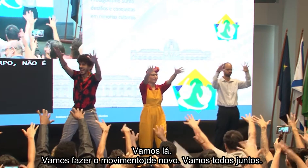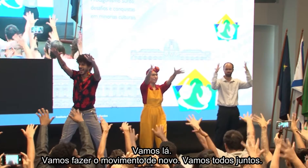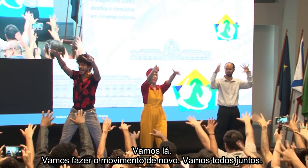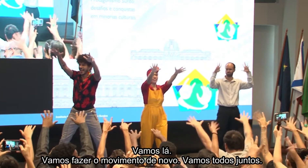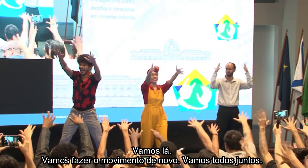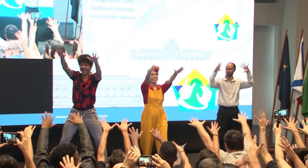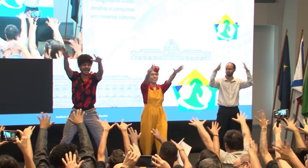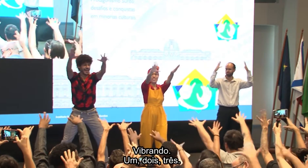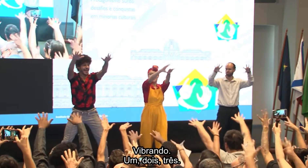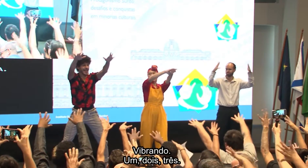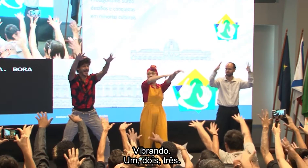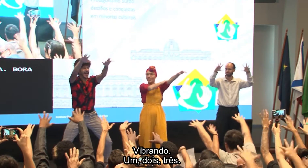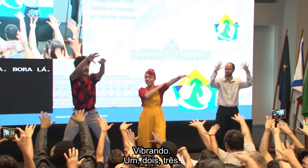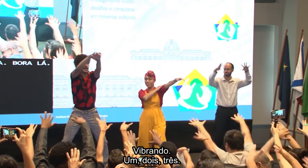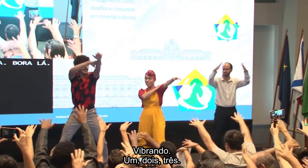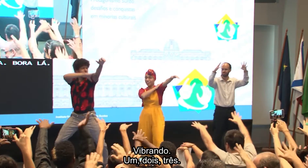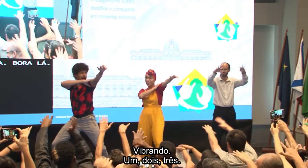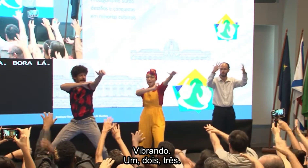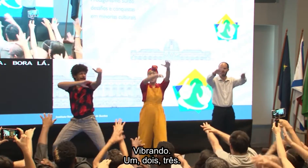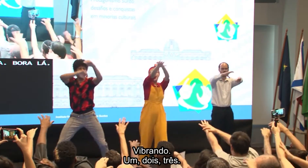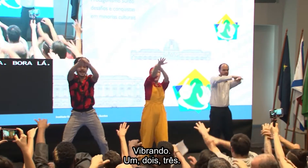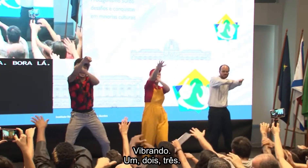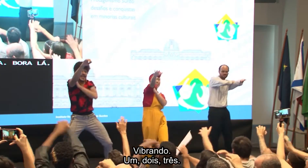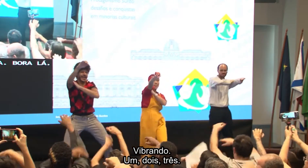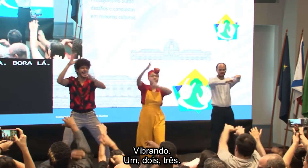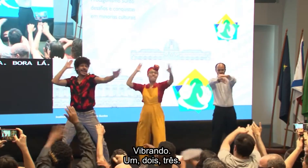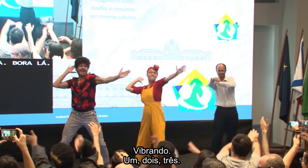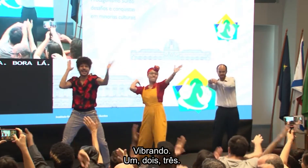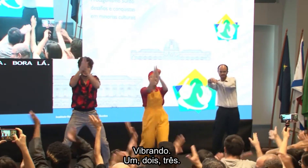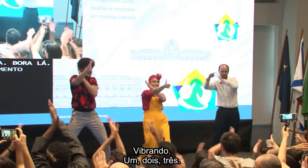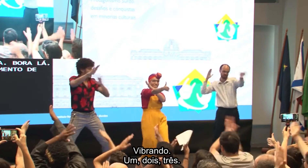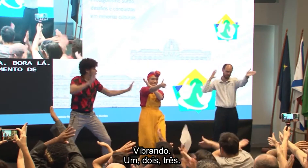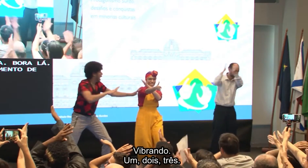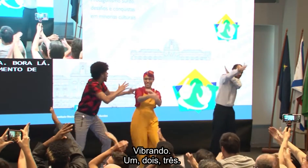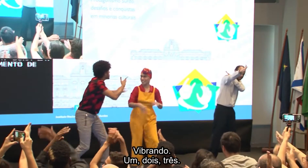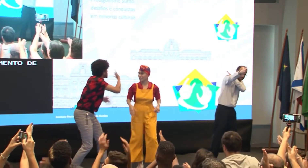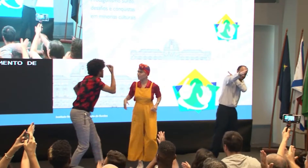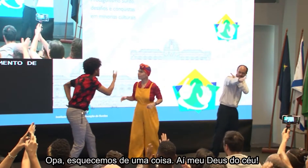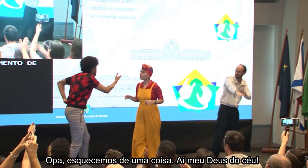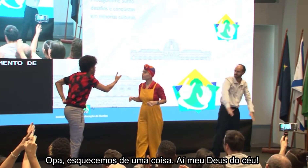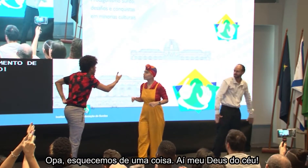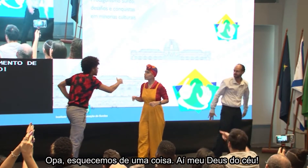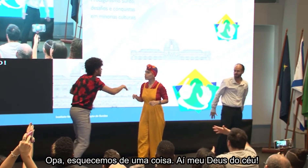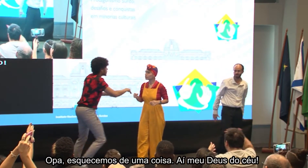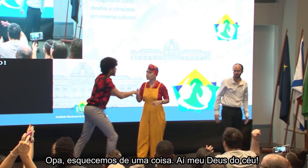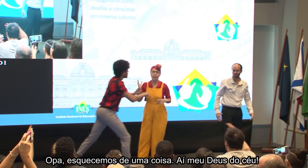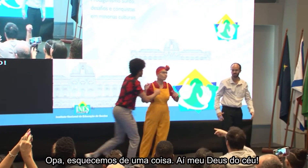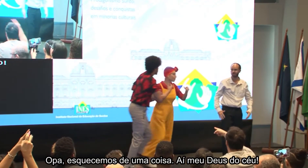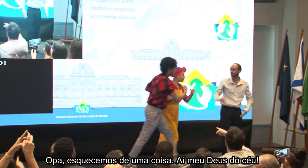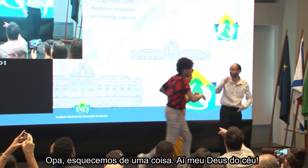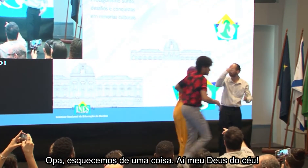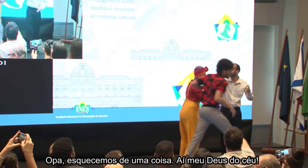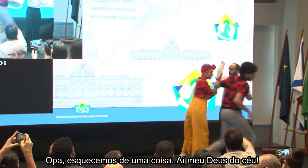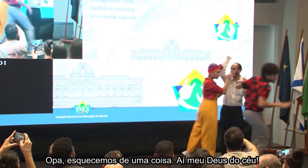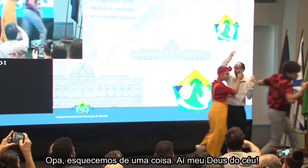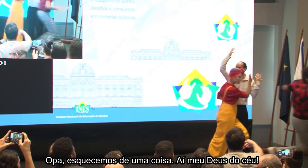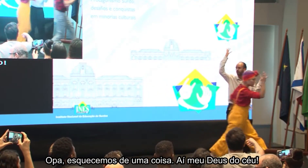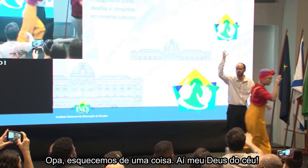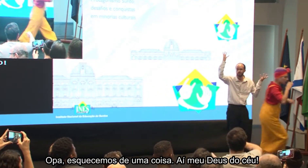junto. Assim. Vibrando. Um, Um, dois, dois, três. três. Opa, esquecemos de uma coisa. Ai, meu Deus do céu.